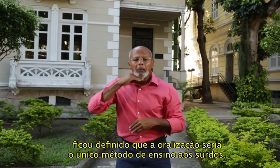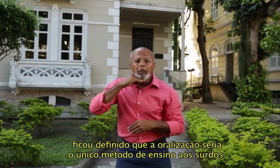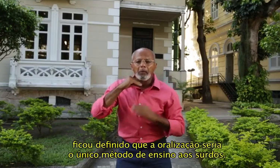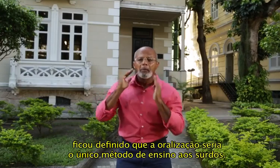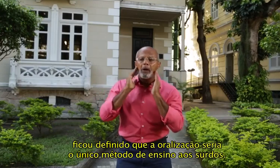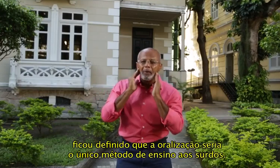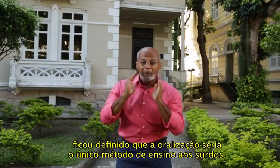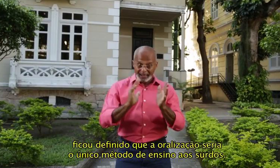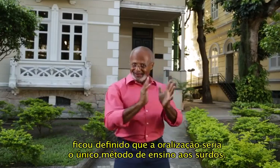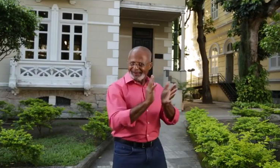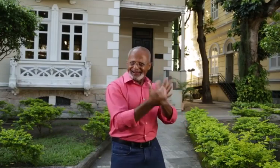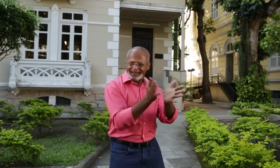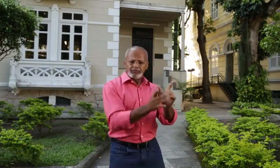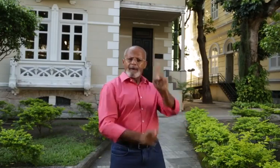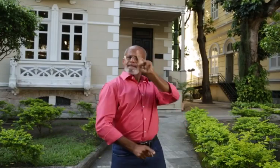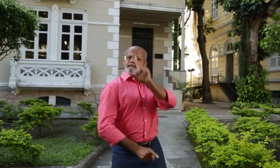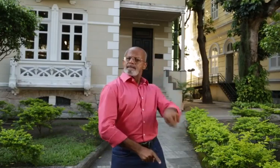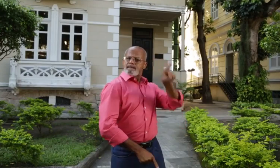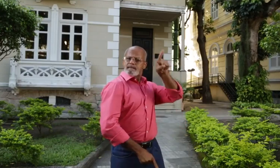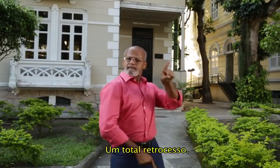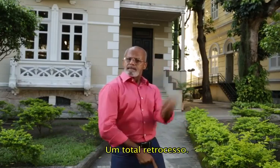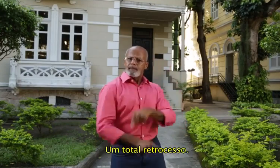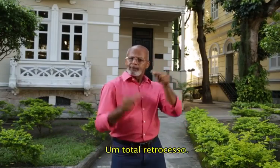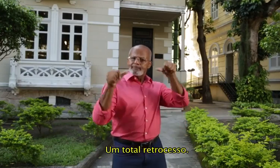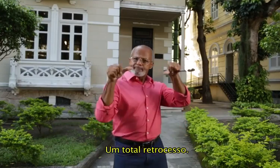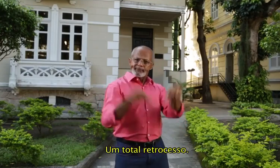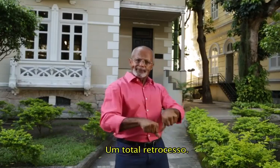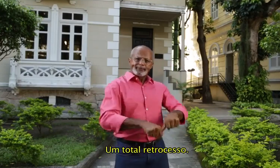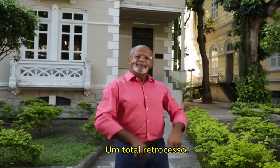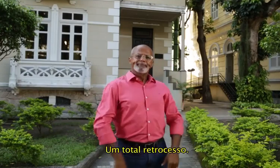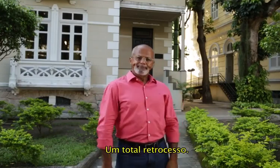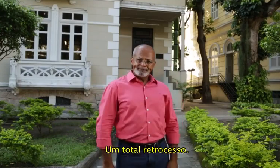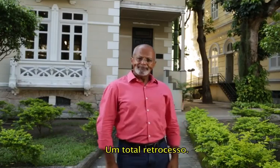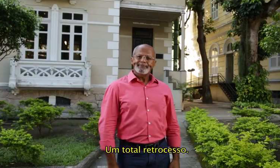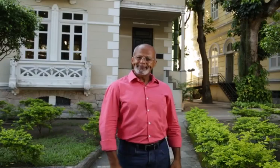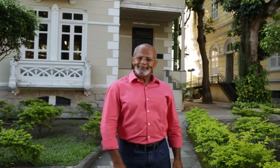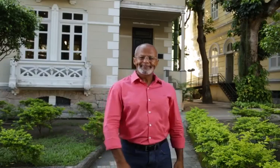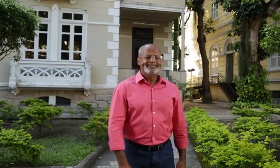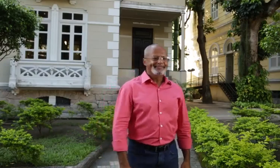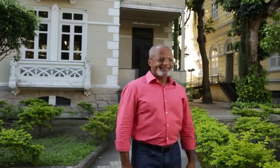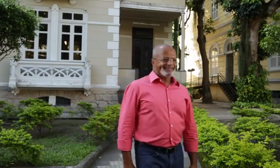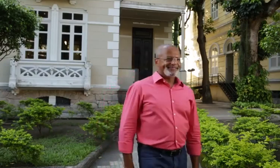aos surdos. Um total retrocesso.